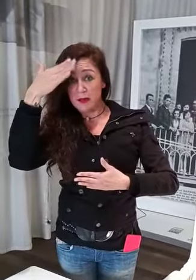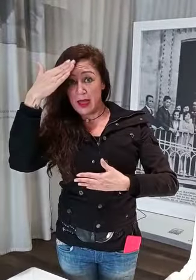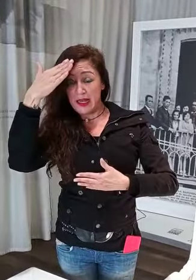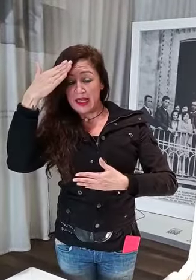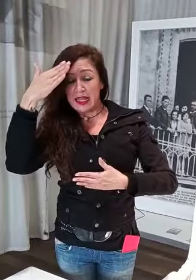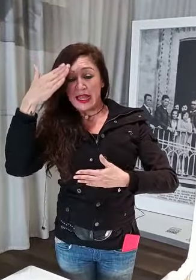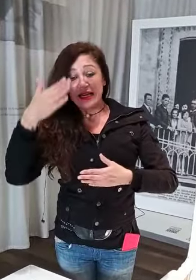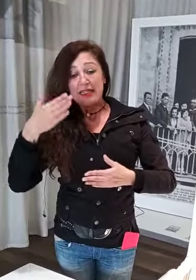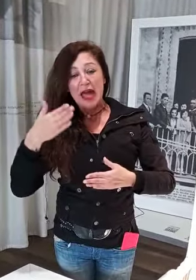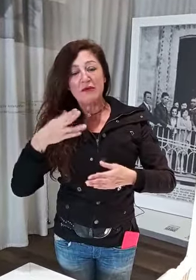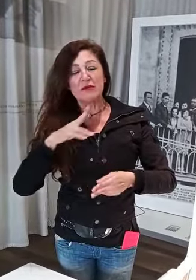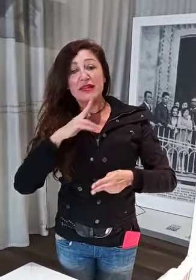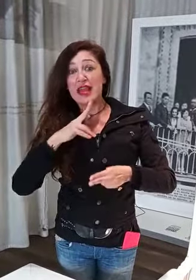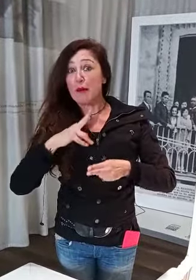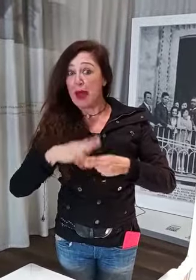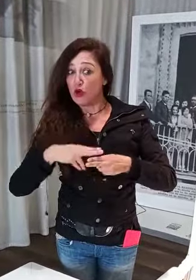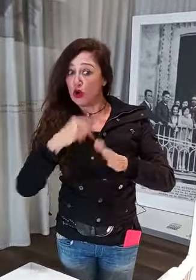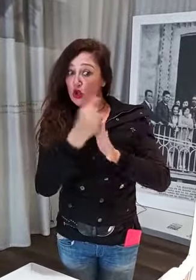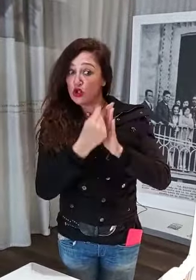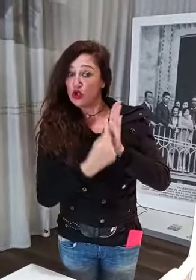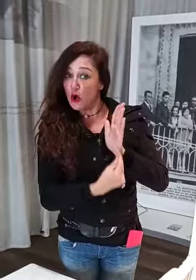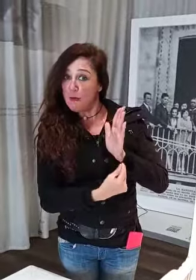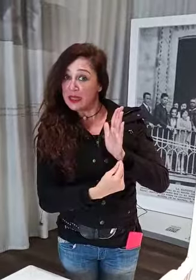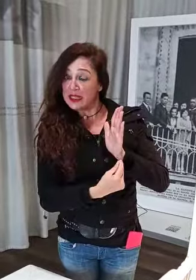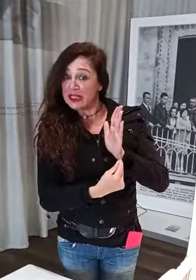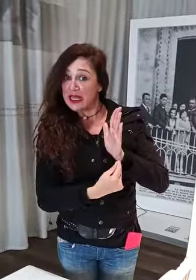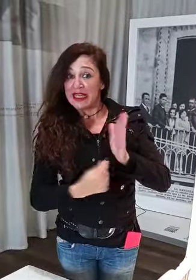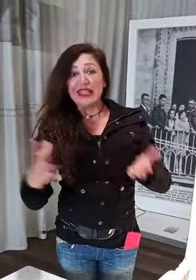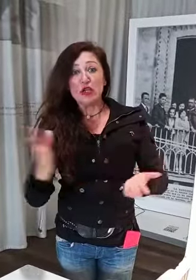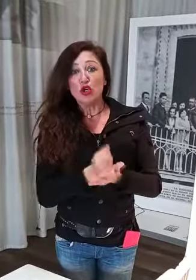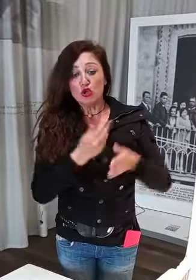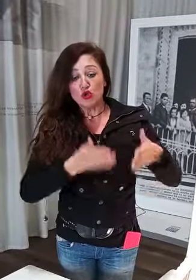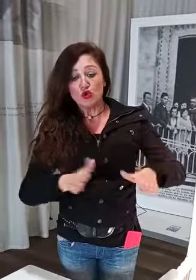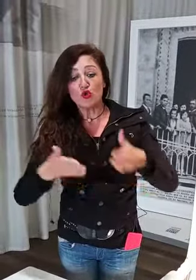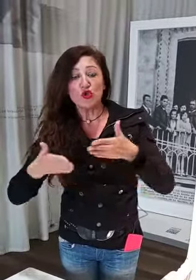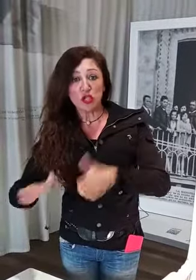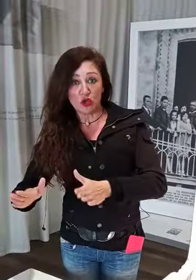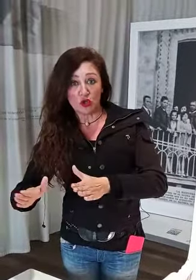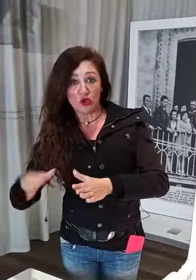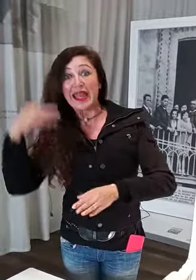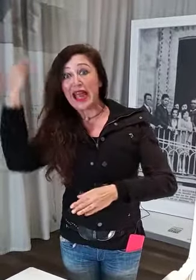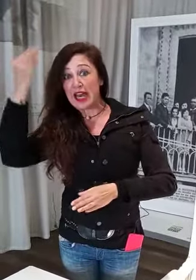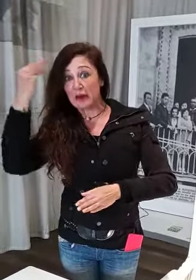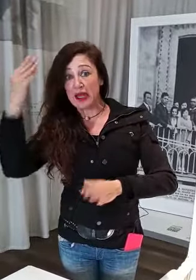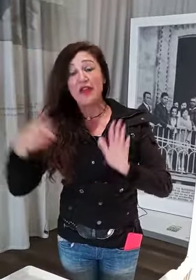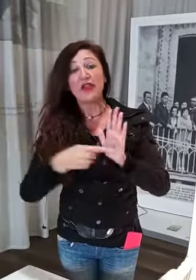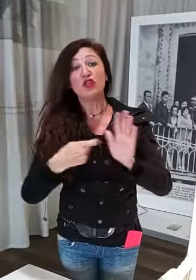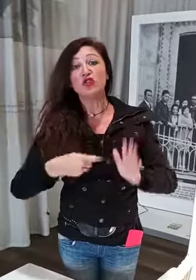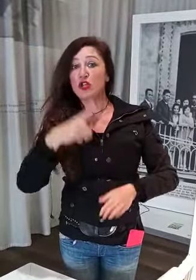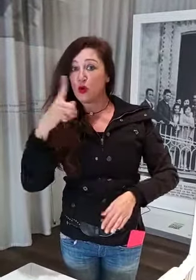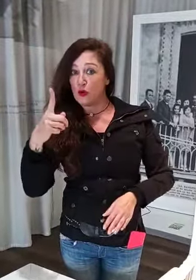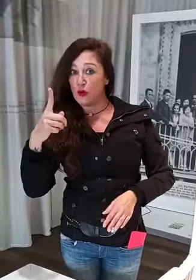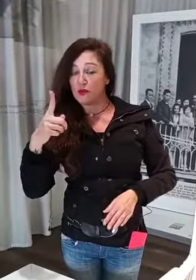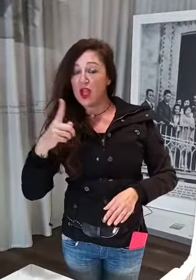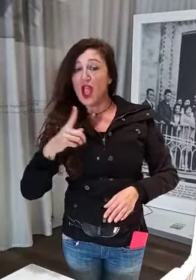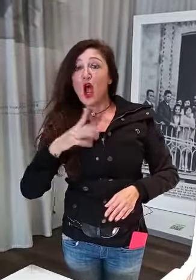principal está grabado los nombres de todos sus hijos en árabe, excepto de uno.